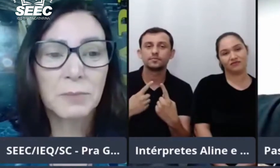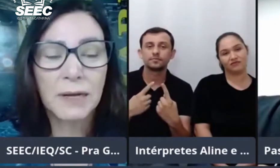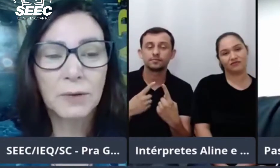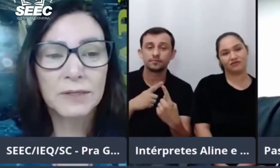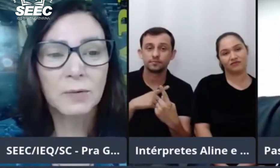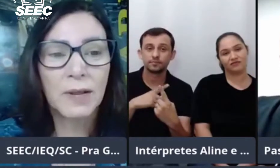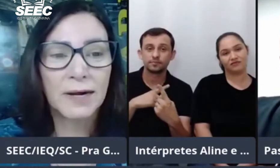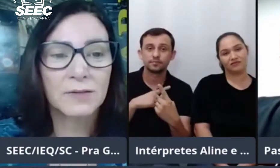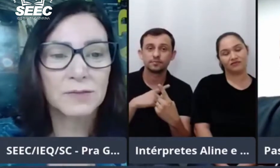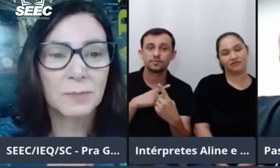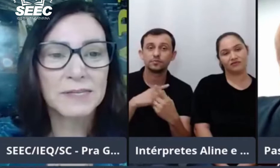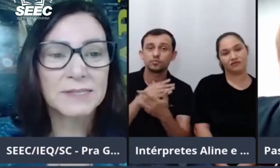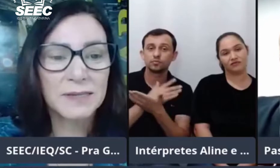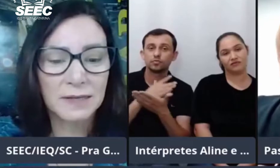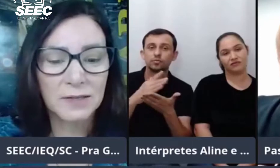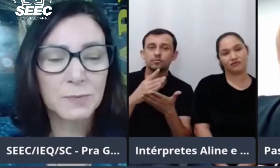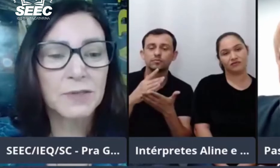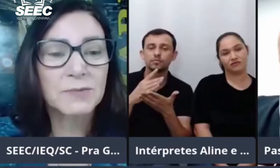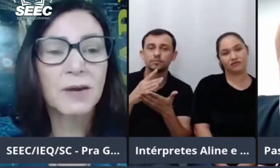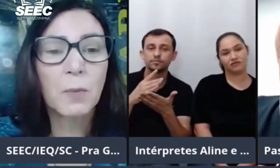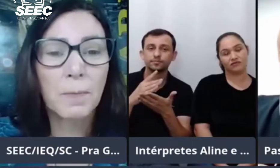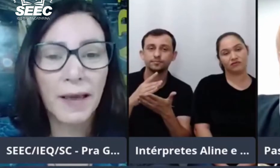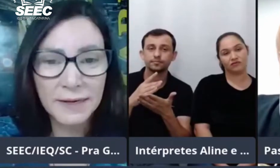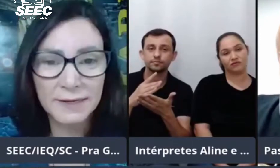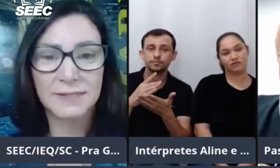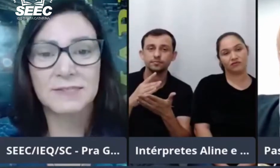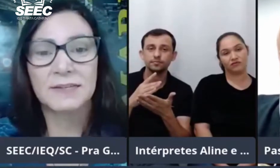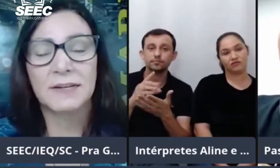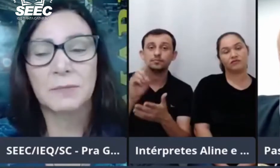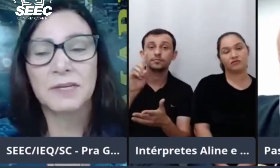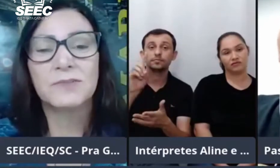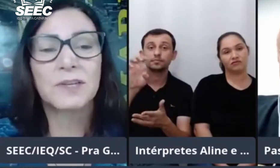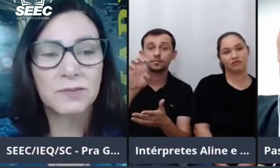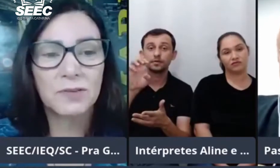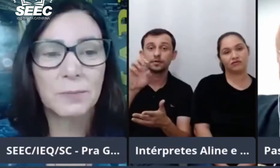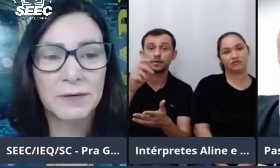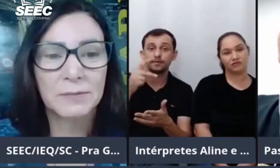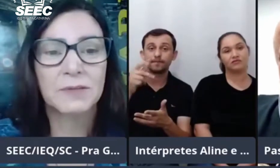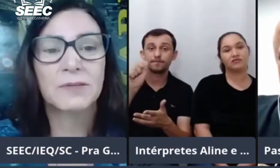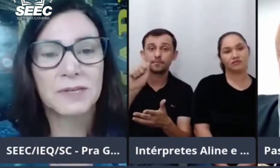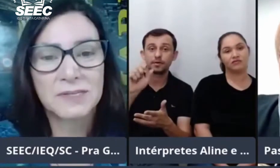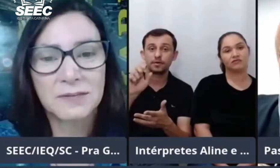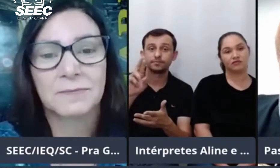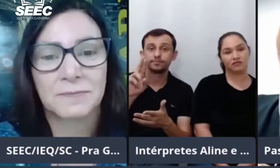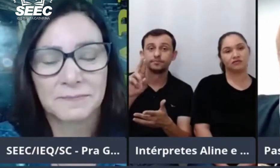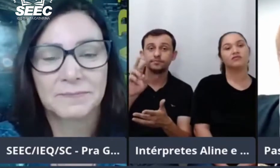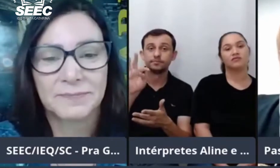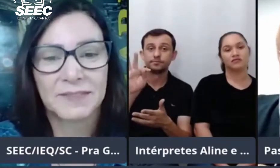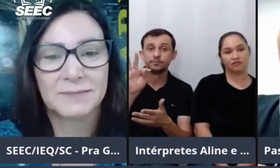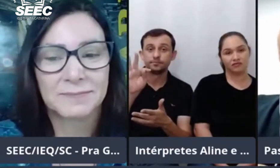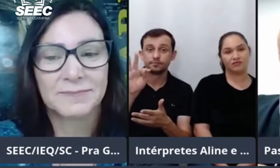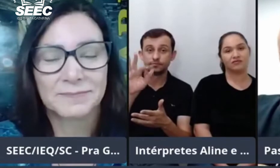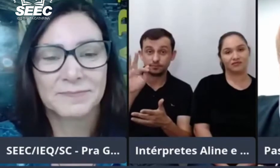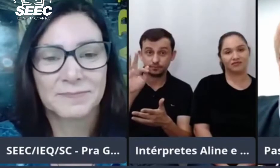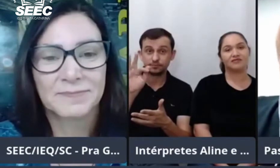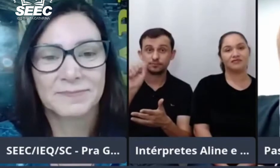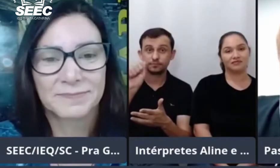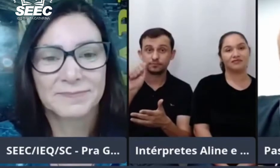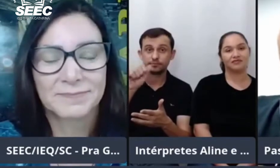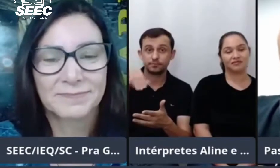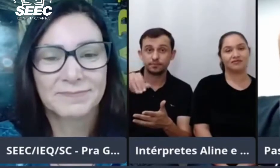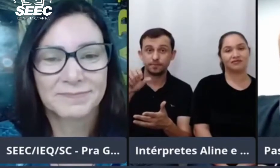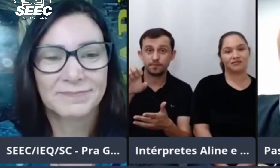Educação Bíblica Quadrangular. Nós podemos acoplar esses treinamentos dentro do Departamento de Educação, né?